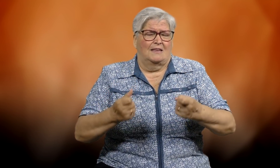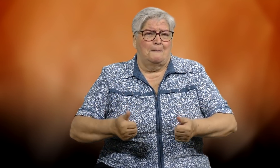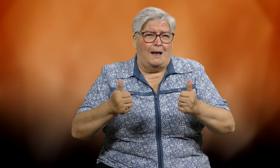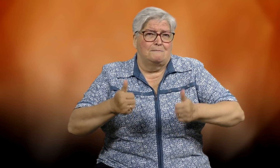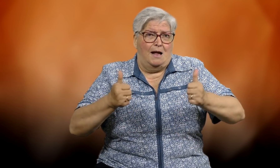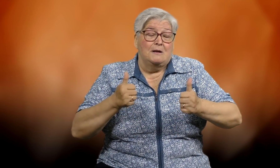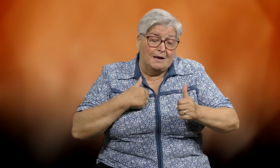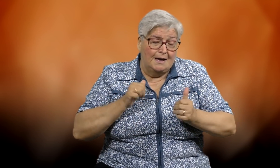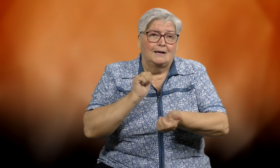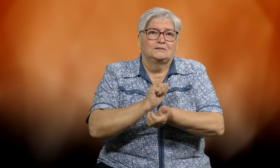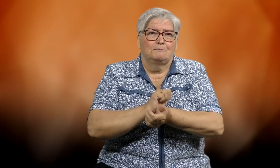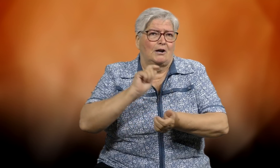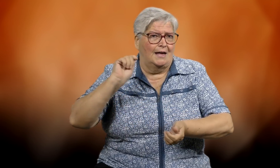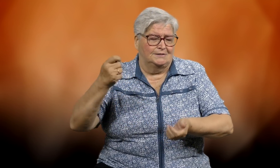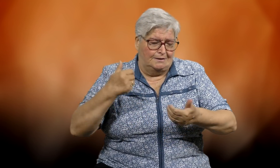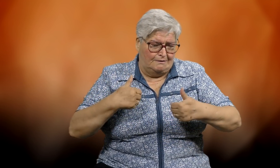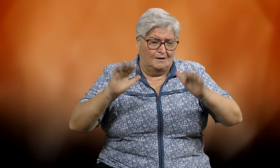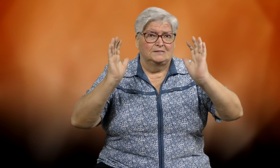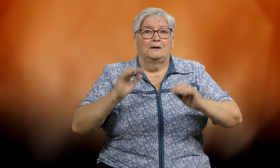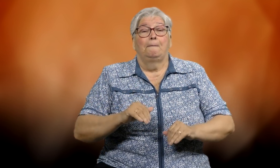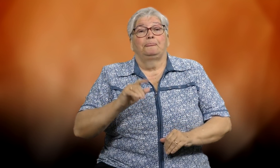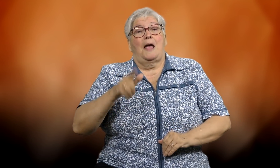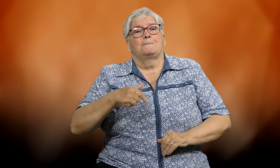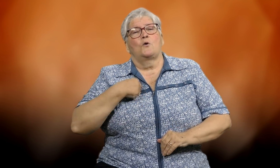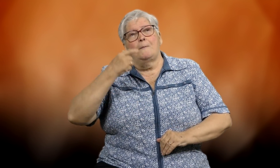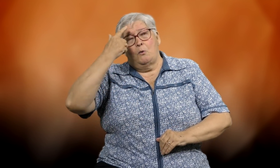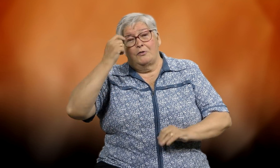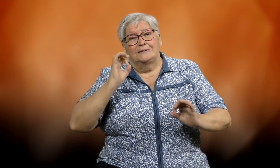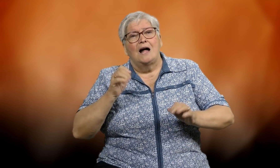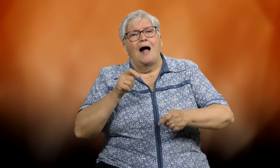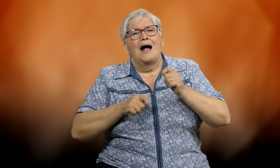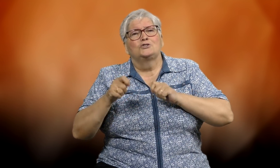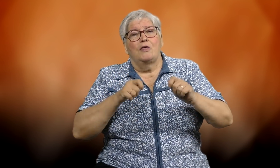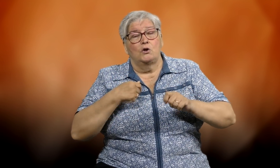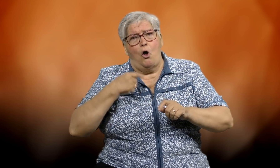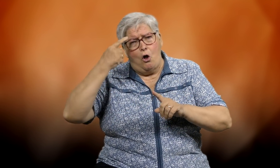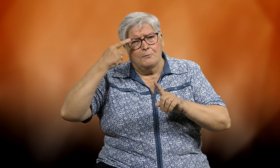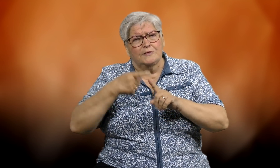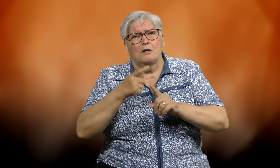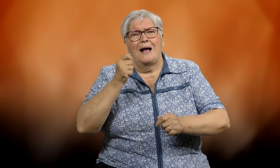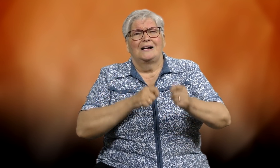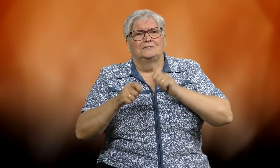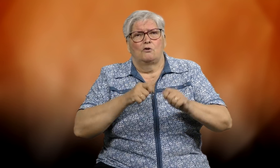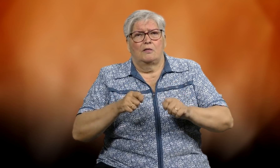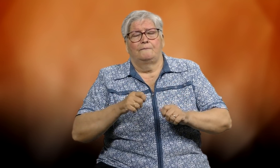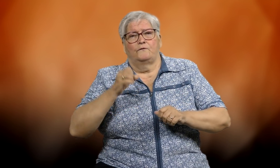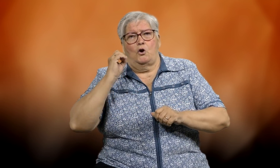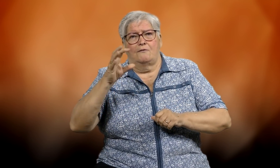aquest fruit en podem ser beneficiaris ara. I ens quedem amb això que hem aconseguit. També me recordo sobre el tema de les